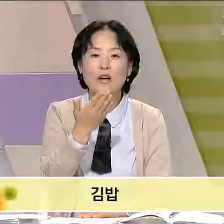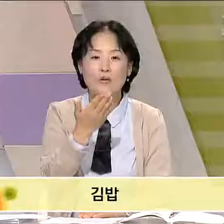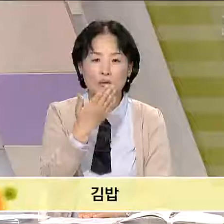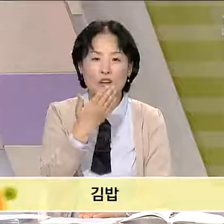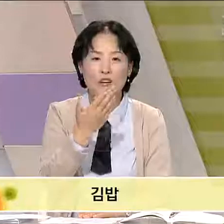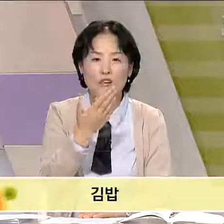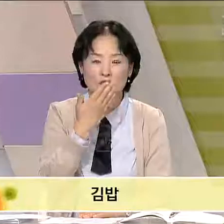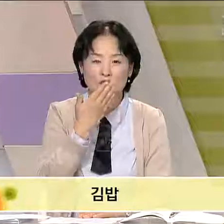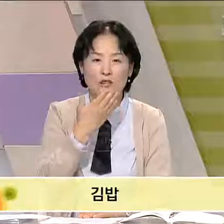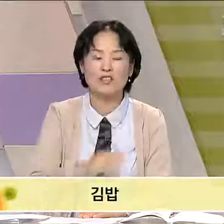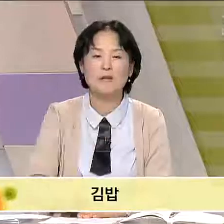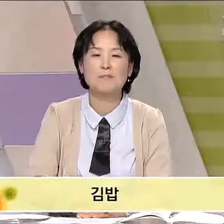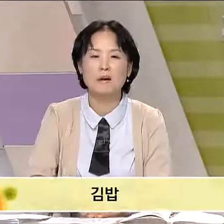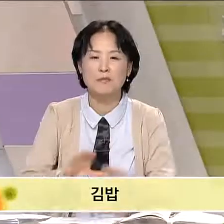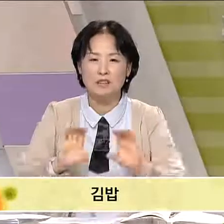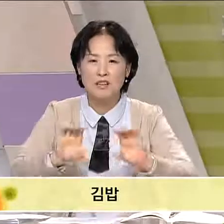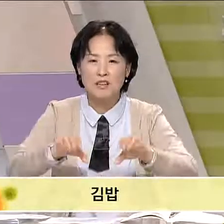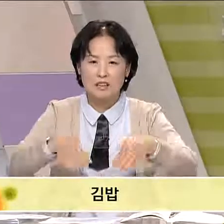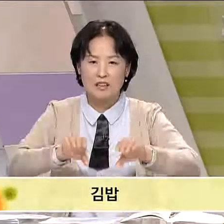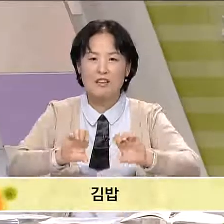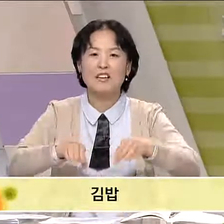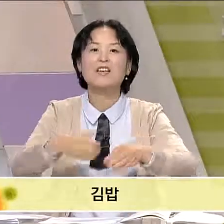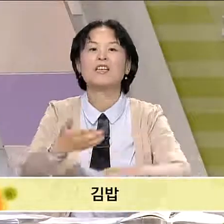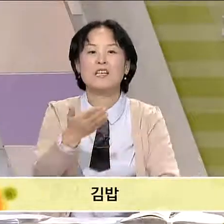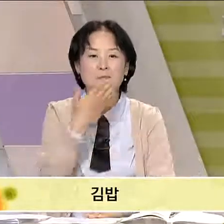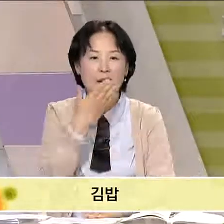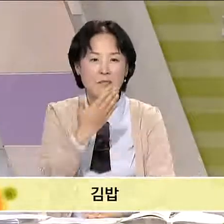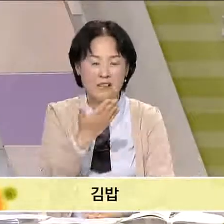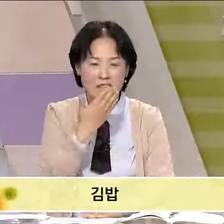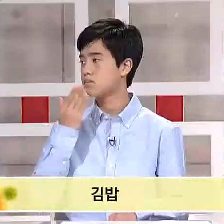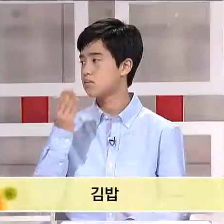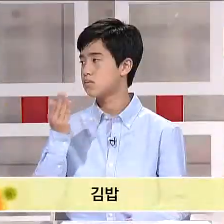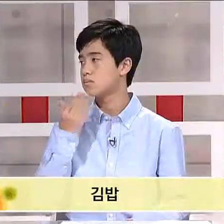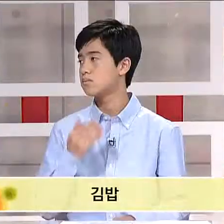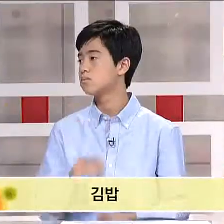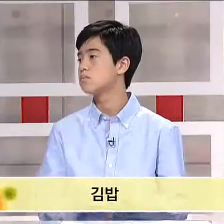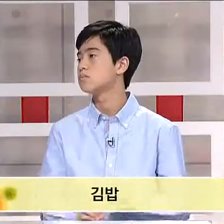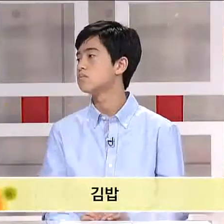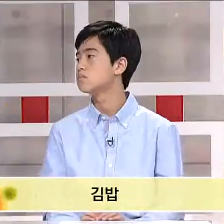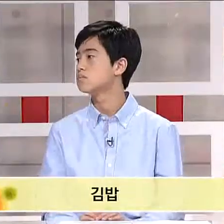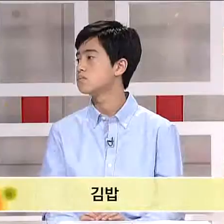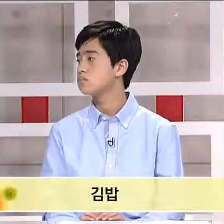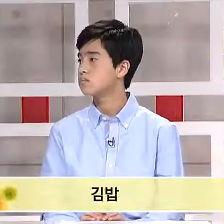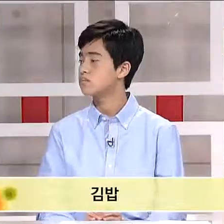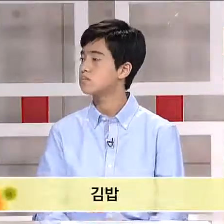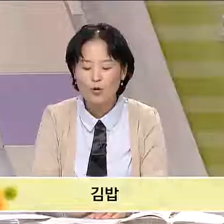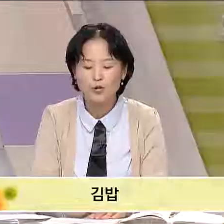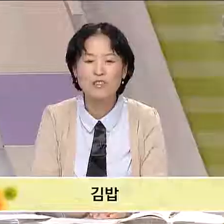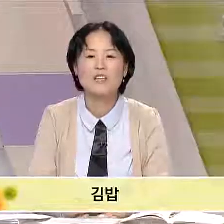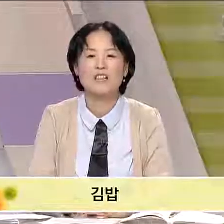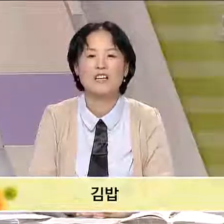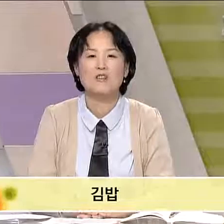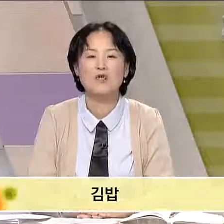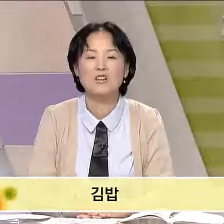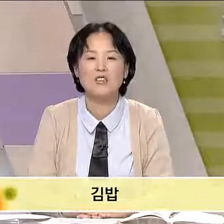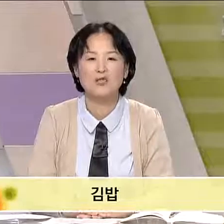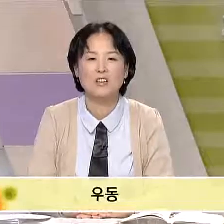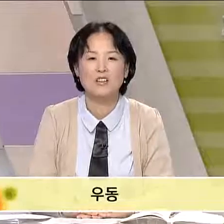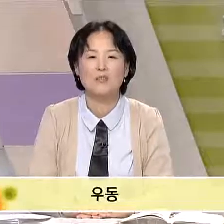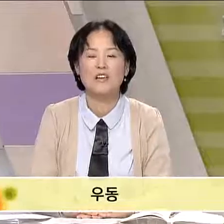수화도 동요가 되겠죠. 그래서 김밥은 김밥이 되겠습니다. 그다음 우동은 우동이라는 수화는 여러분